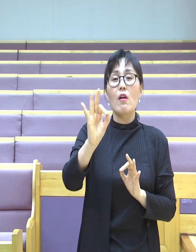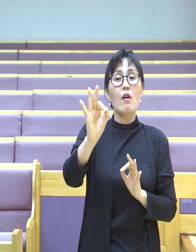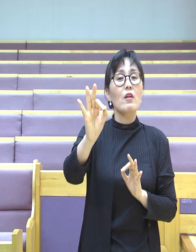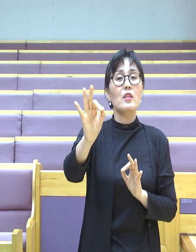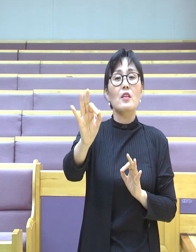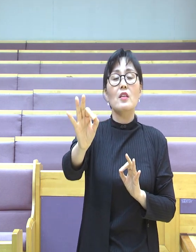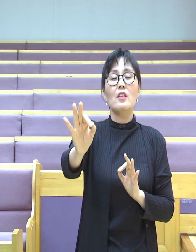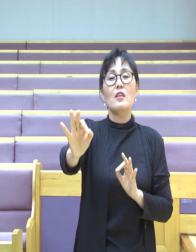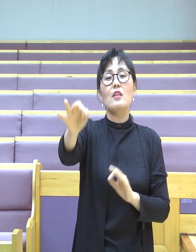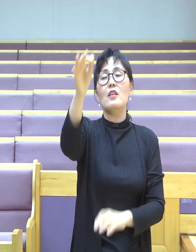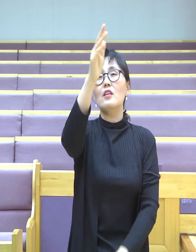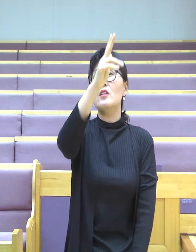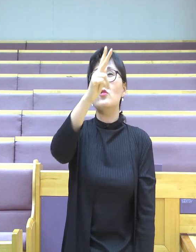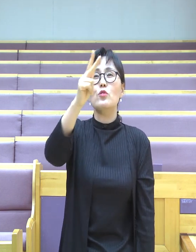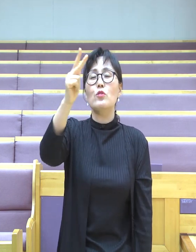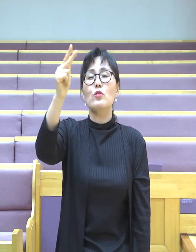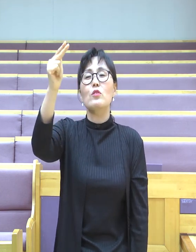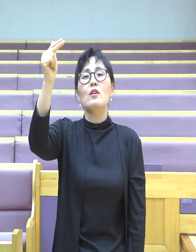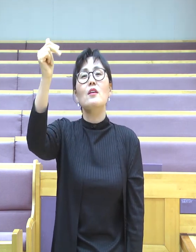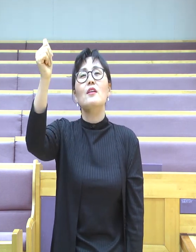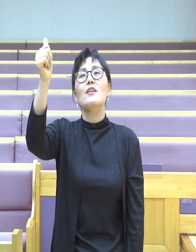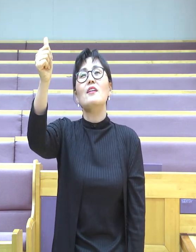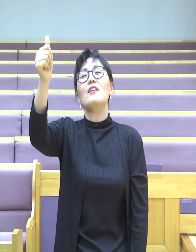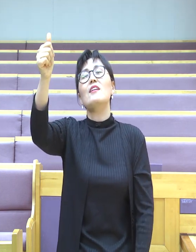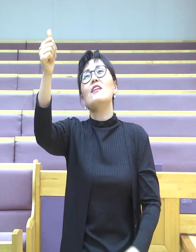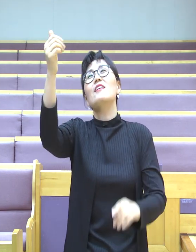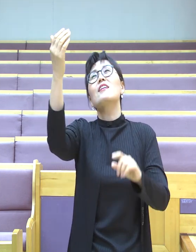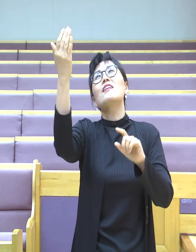영원히 주의